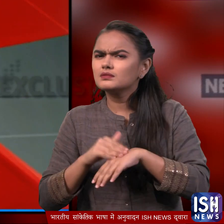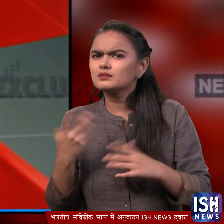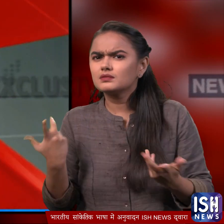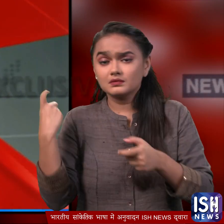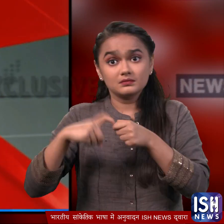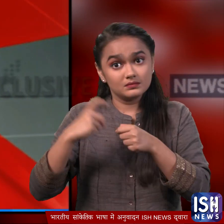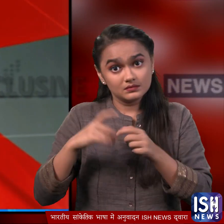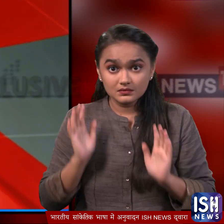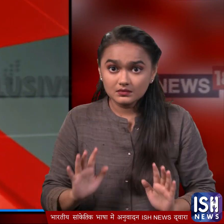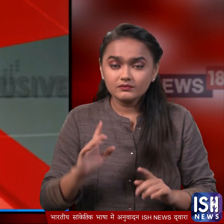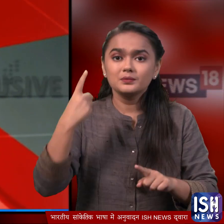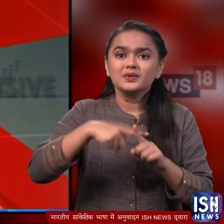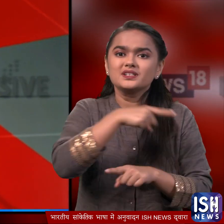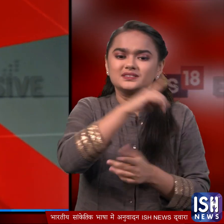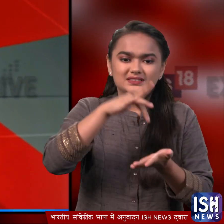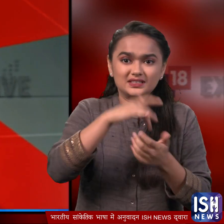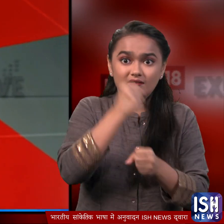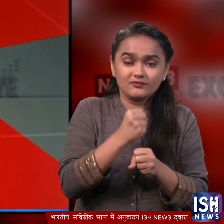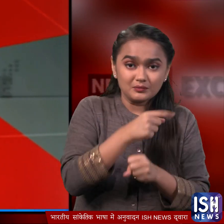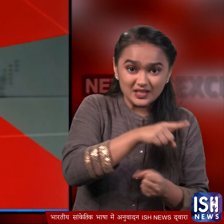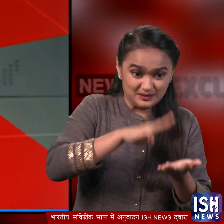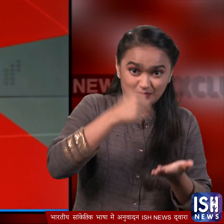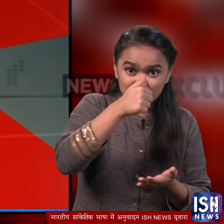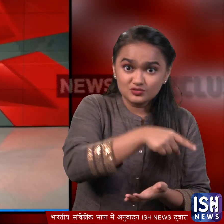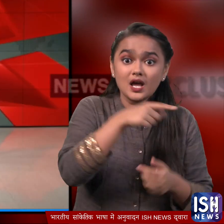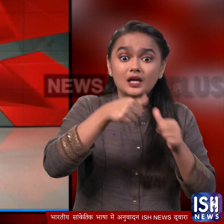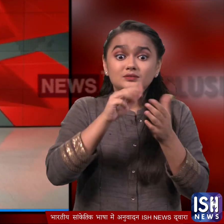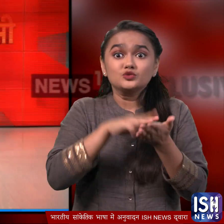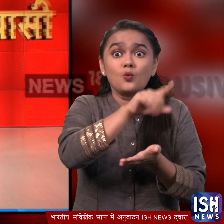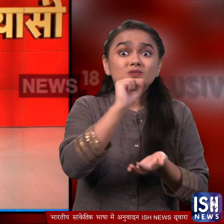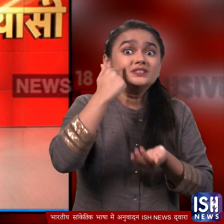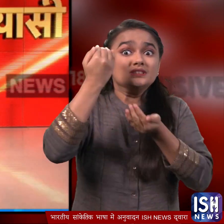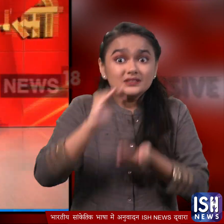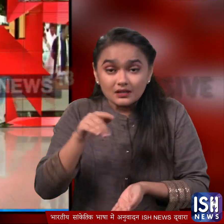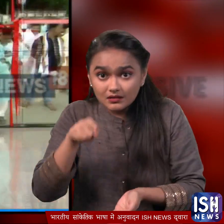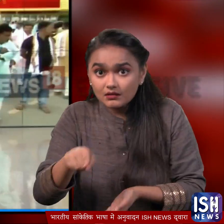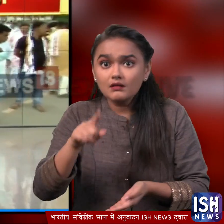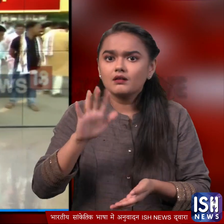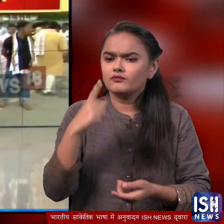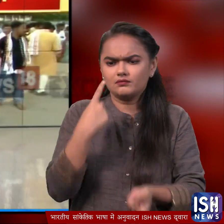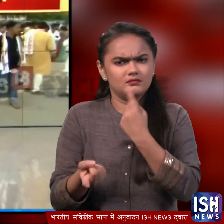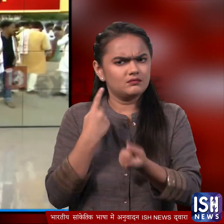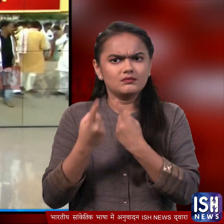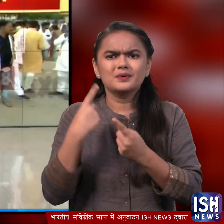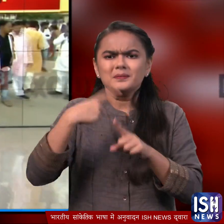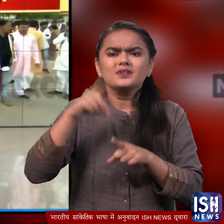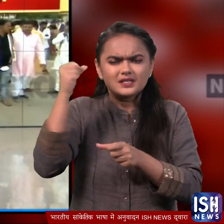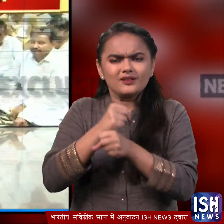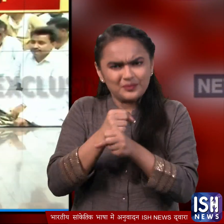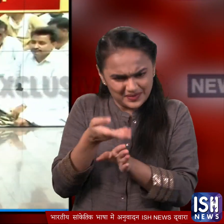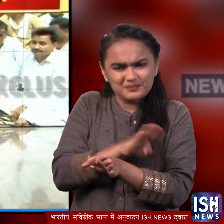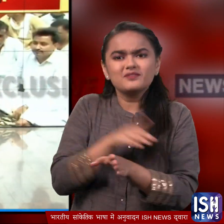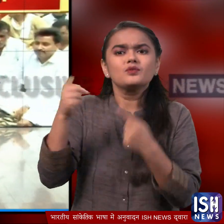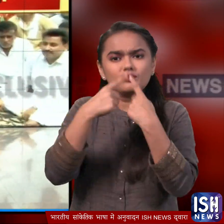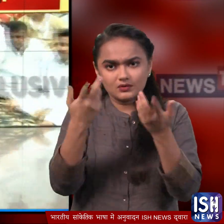उन्होंने आरोपों में घिरे केंद्रीय मंत्री अजय मिश्रा और उनके बेटे के खिलाफ कार्रवाई की मांग की। जबकि एक दिन पहले ही सरकार ने मामले की न्यायिक